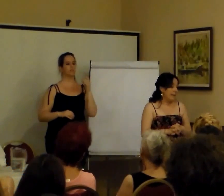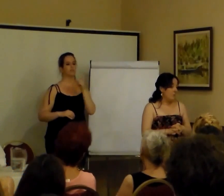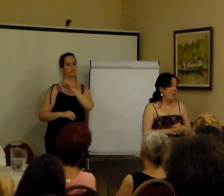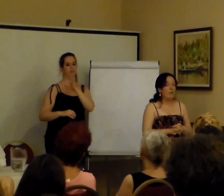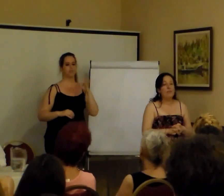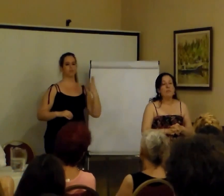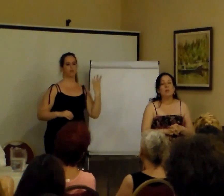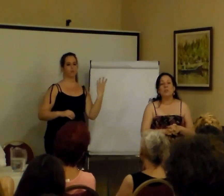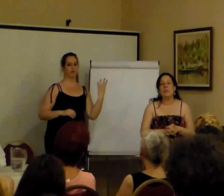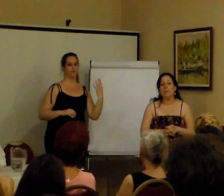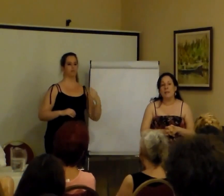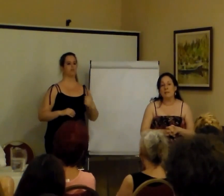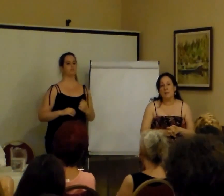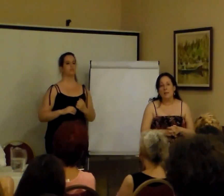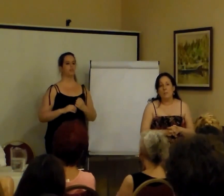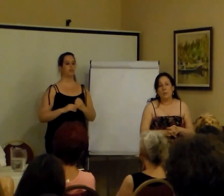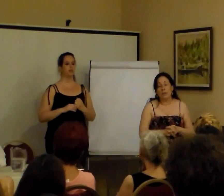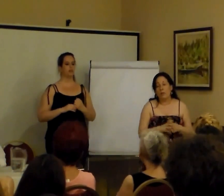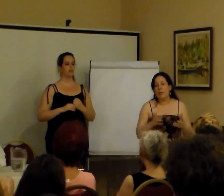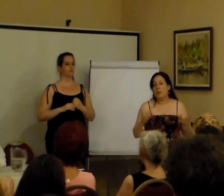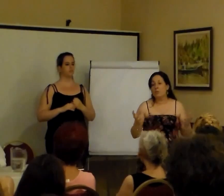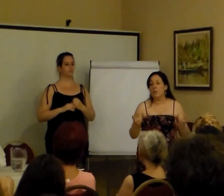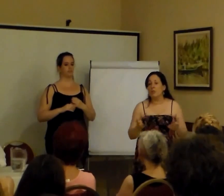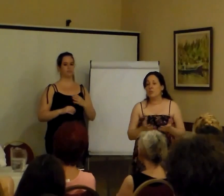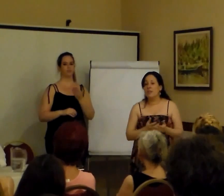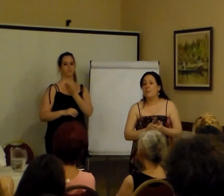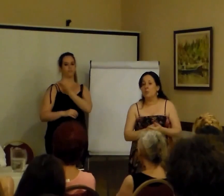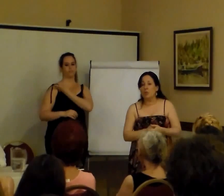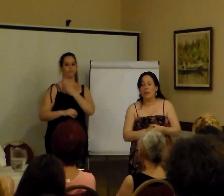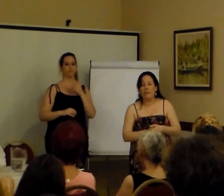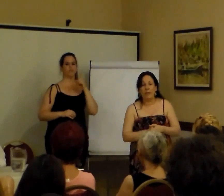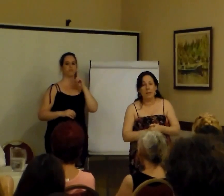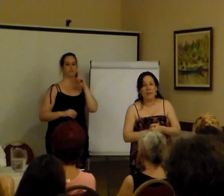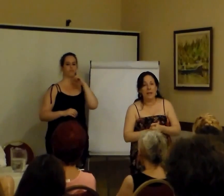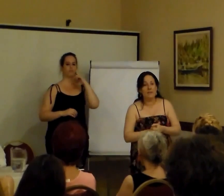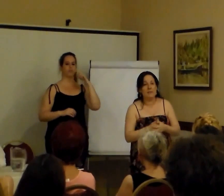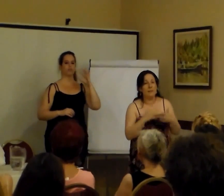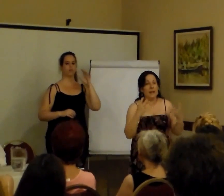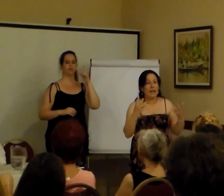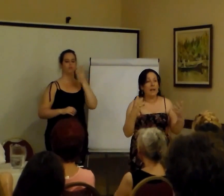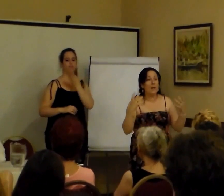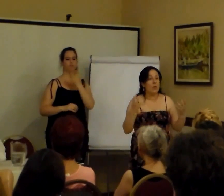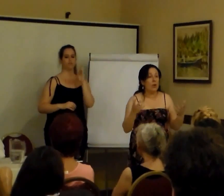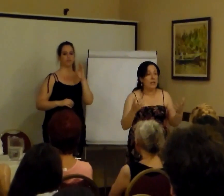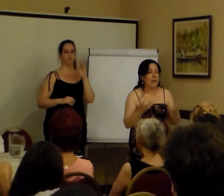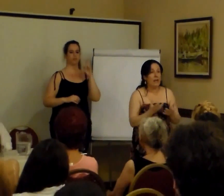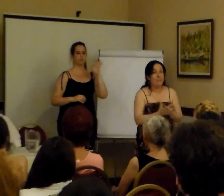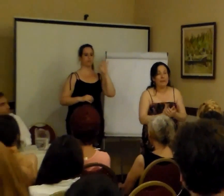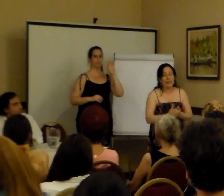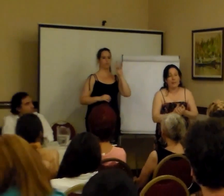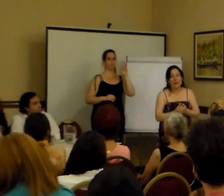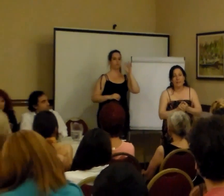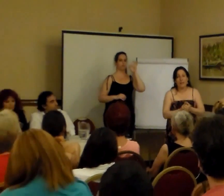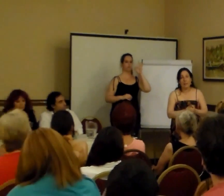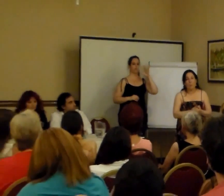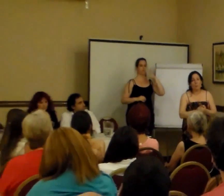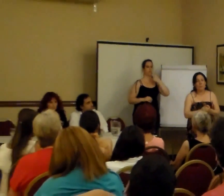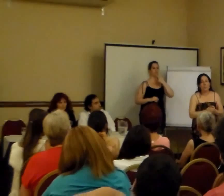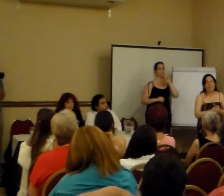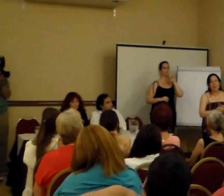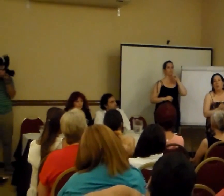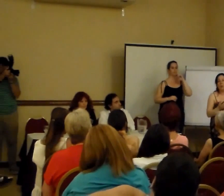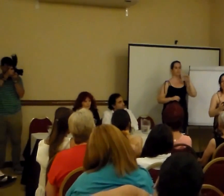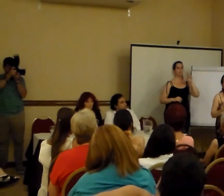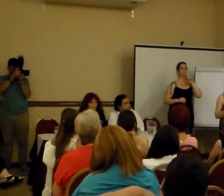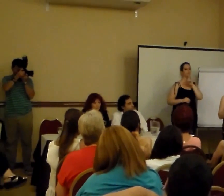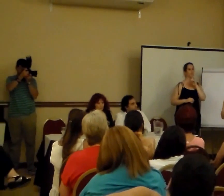hablar del término fibrositis, porque todavía no se conocía mucho la enfermedad, se sabía que dolían las partes blandas del